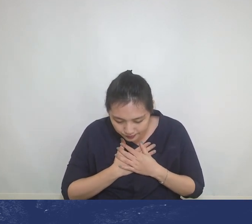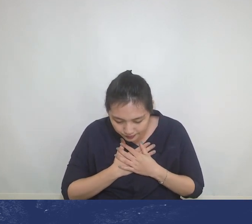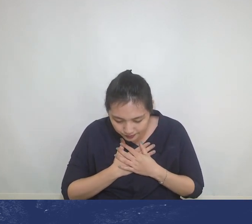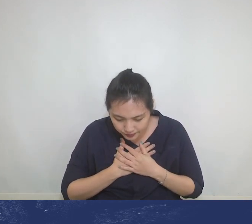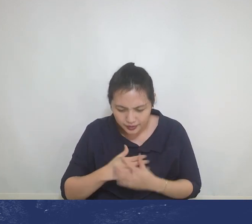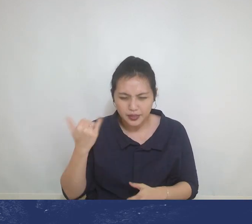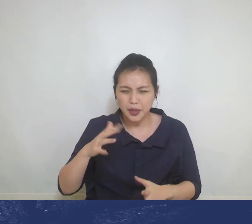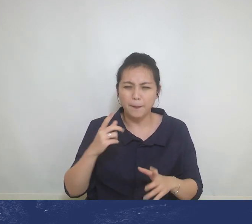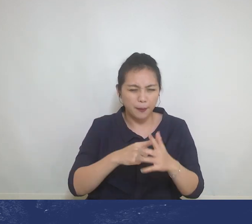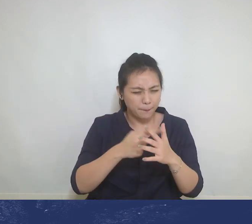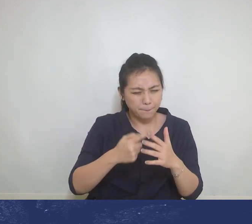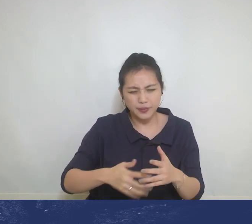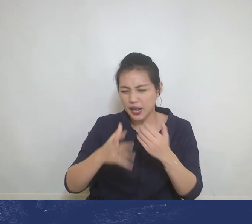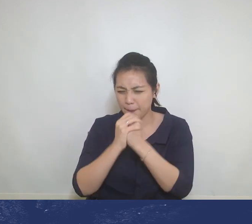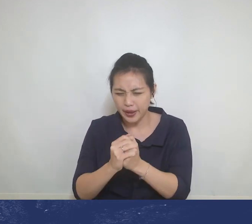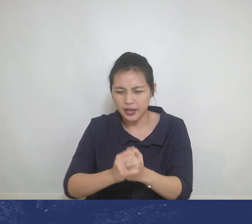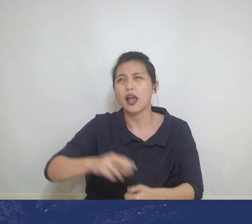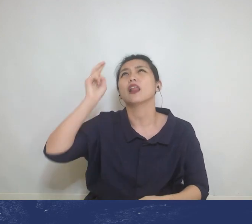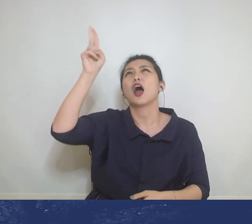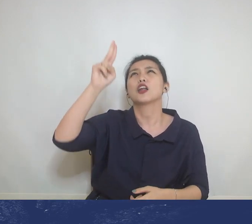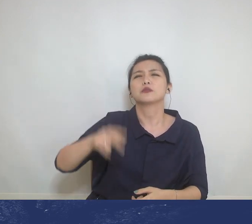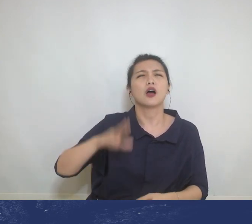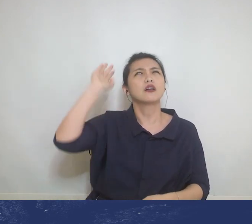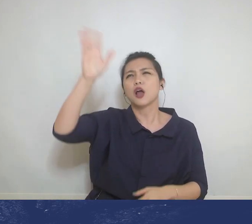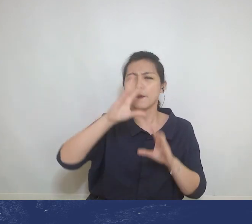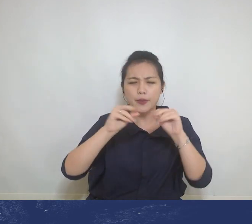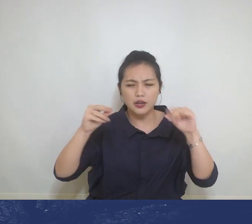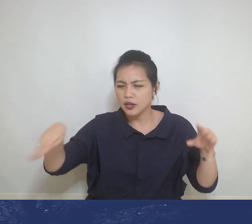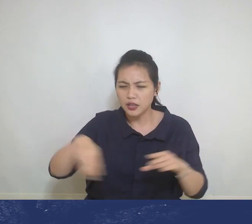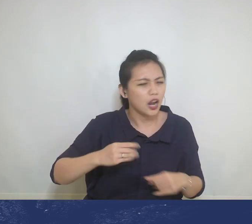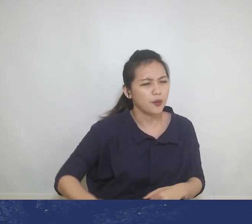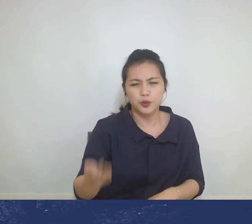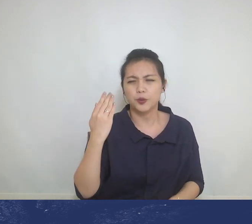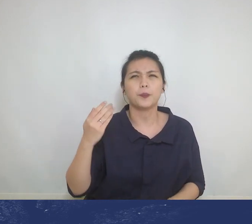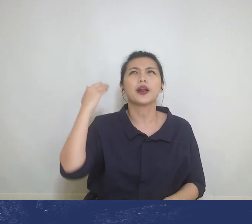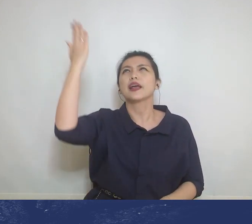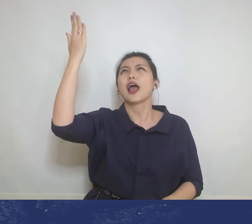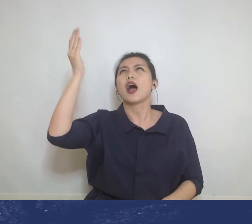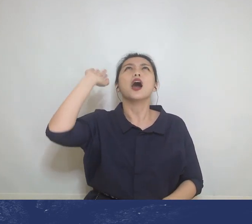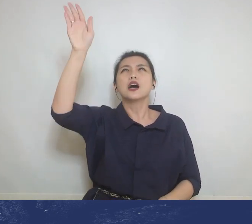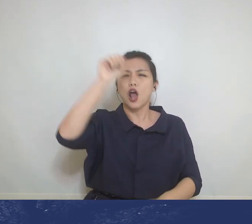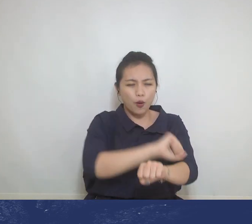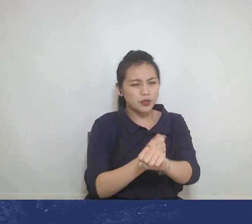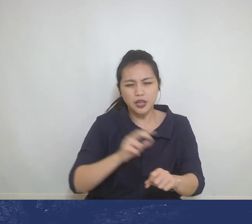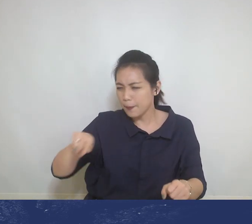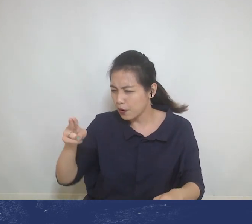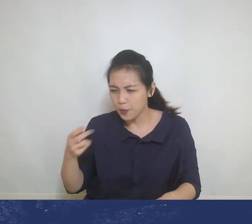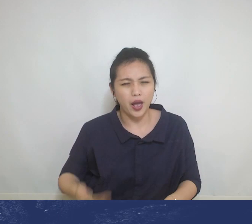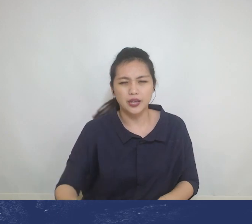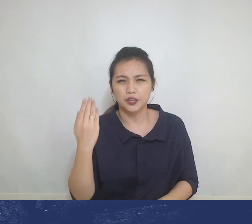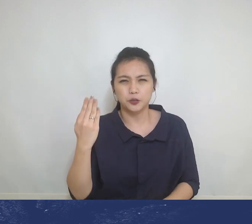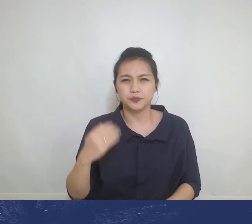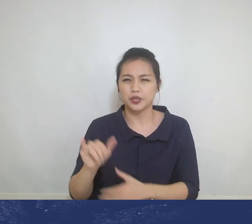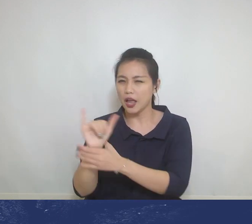tangannya memilih memegang Engkau saat ini. Kau bekerja Tuhan di dalam hidup mereka Tuhan. Kau sanggup Tuhan mengubahkan hidup mereka. Kau